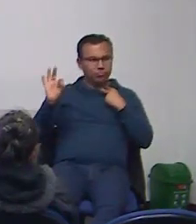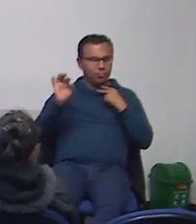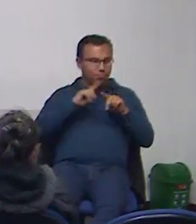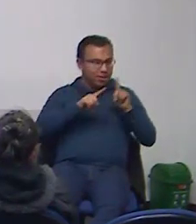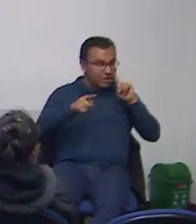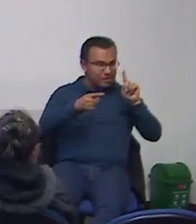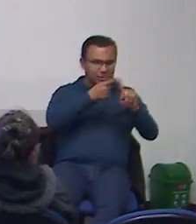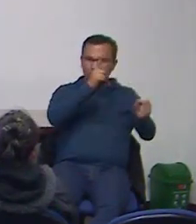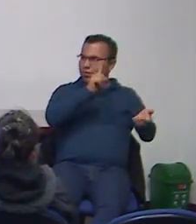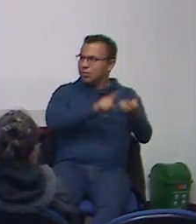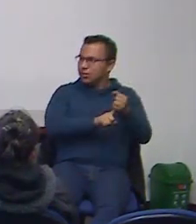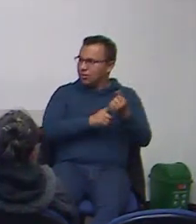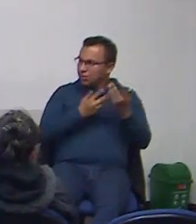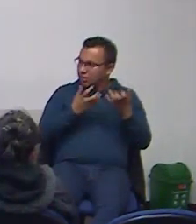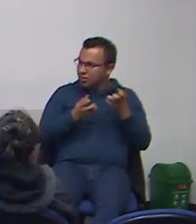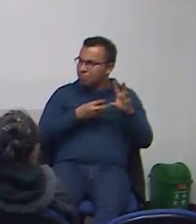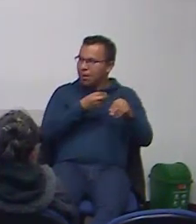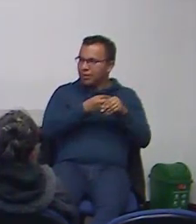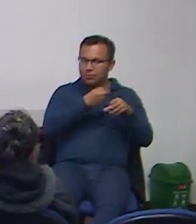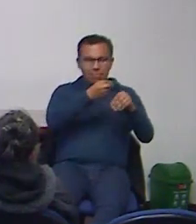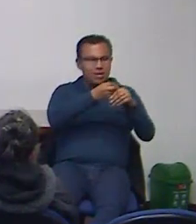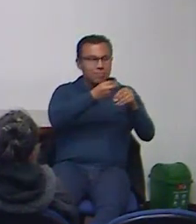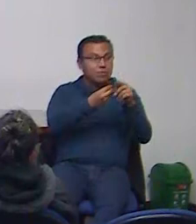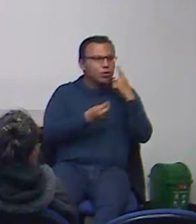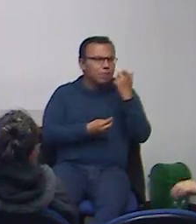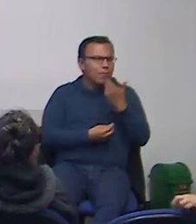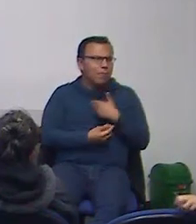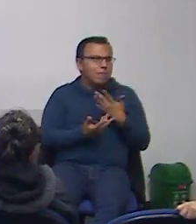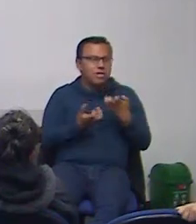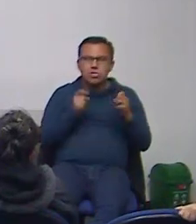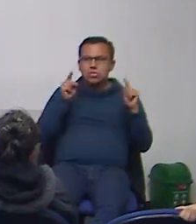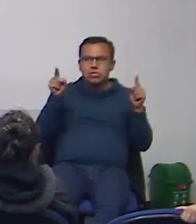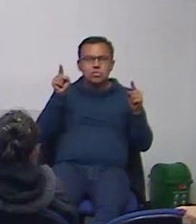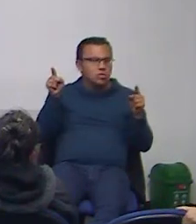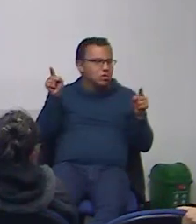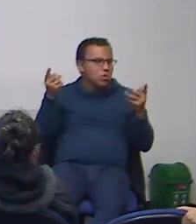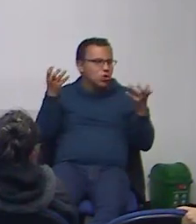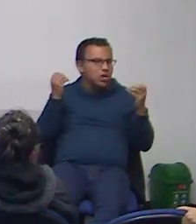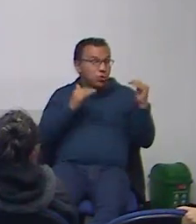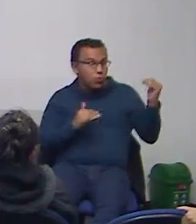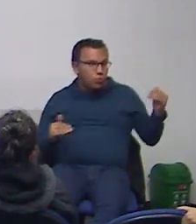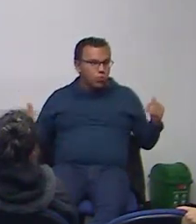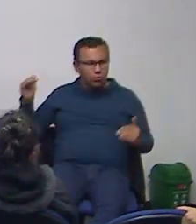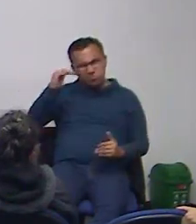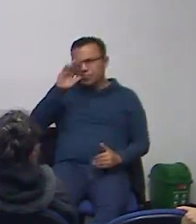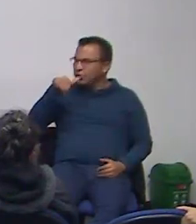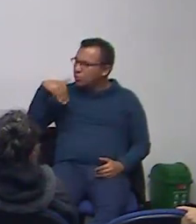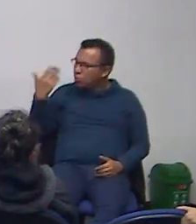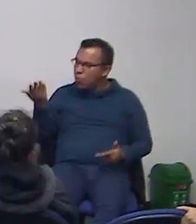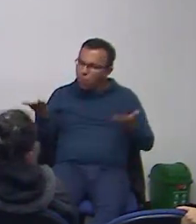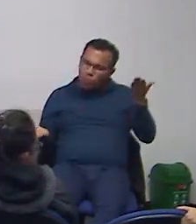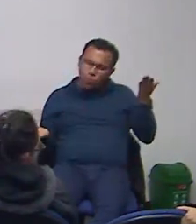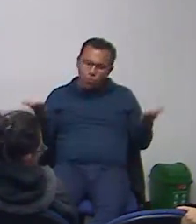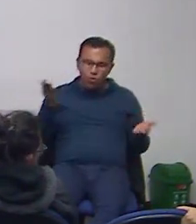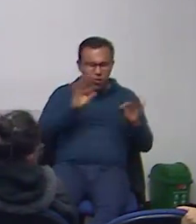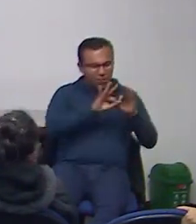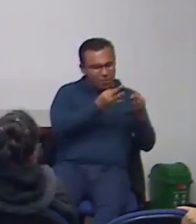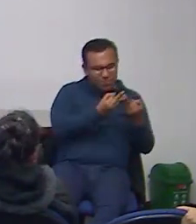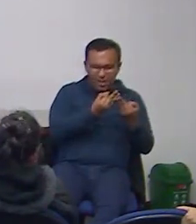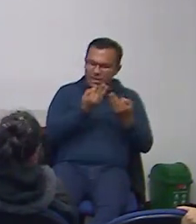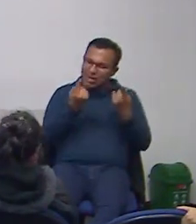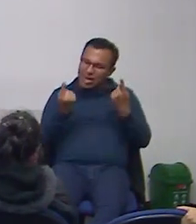expectativa que yo veía que manejaban los papás no apuntaban a a ese nivel Cómo sopas Como esos